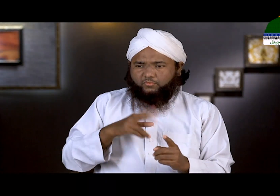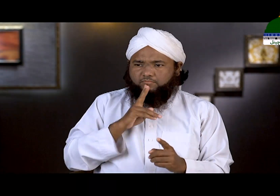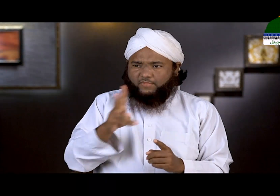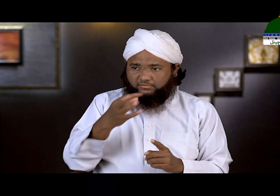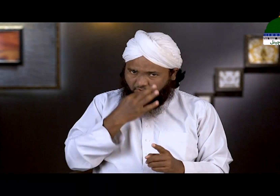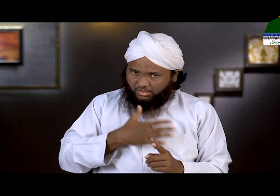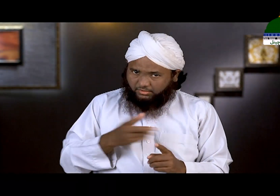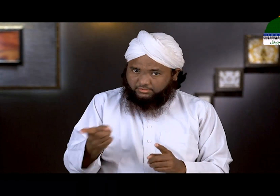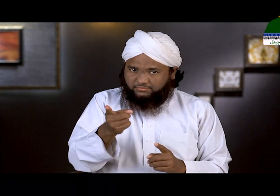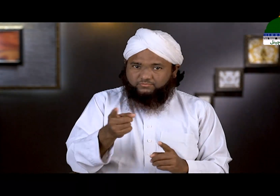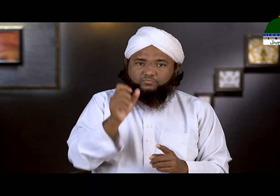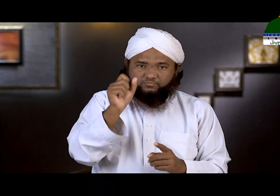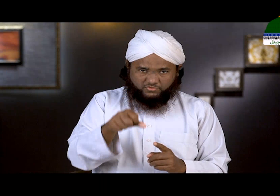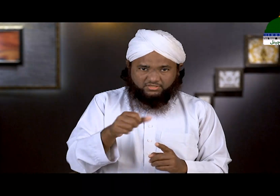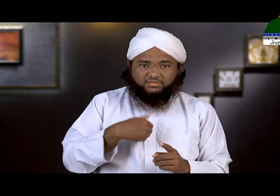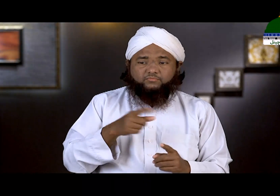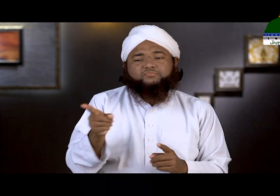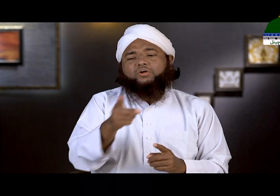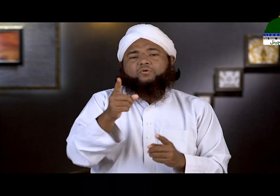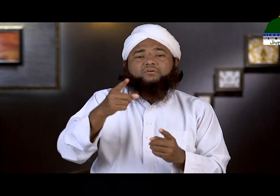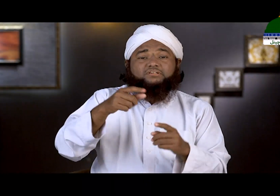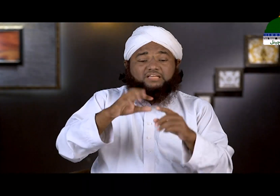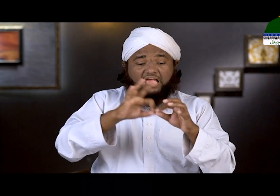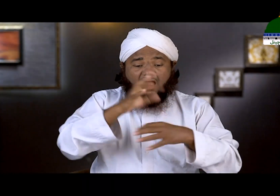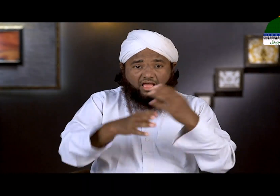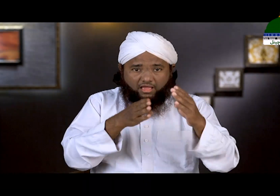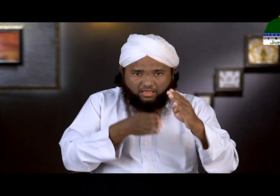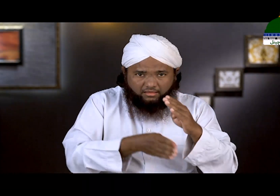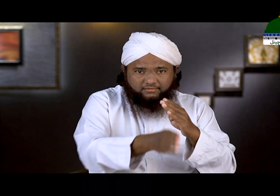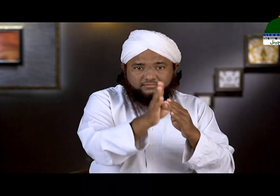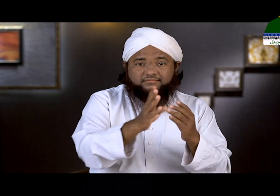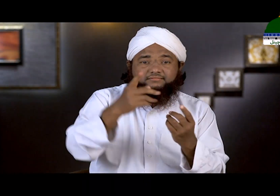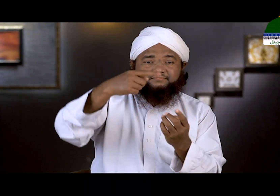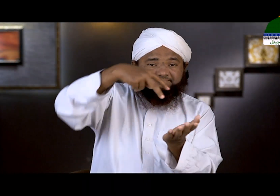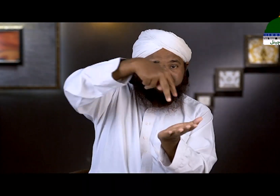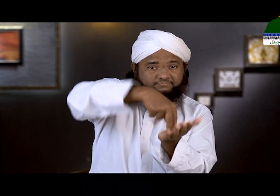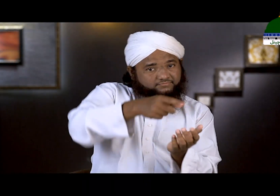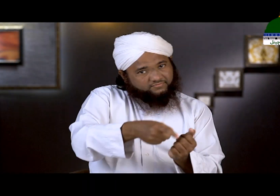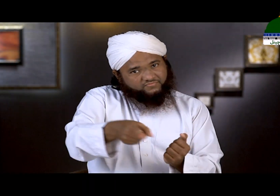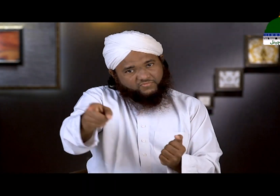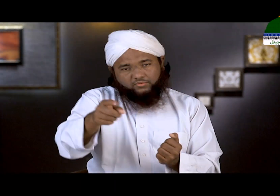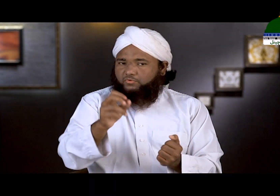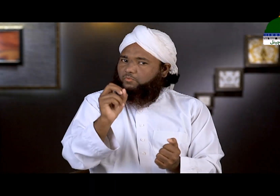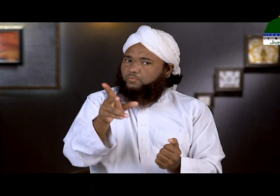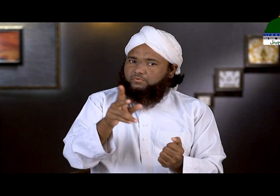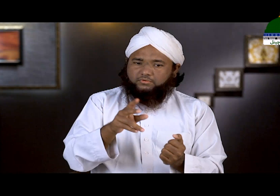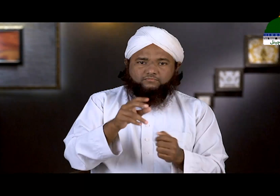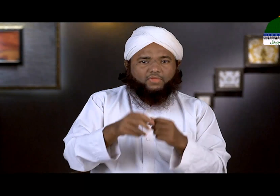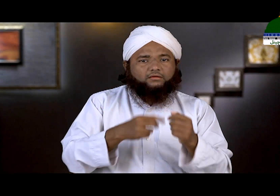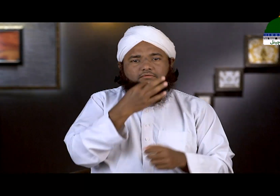جی ہاں ضرور مانوں گا۔ فرمایا اچھا تو اس بھٹی میں جا کر کھڑے ہو جاؤ۔ یہ کہہ کر سید عالم شاہ رحمت اللہ علیہ آگے گزر گئے،